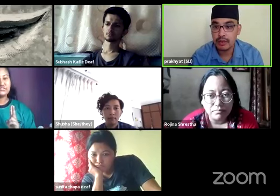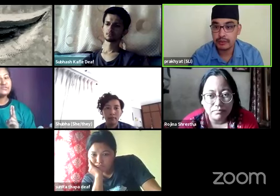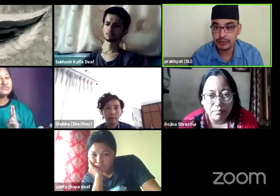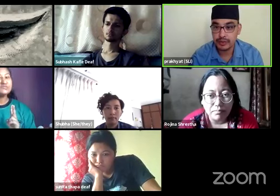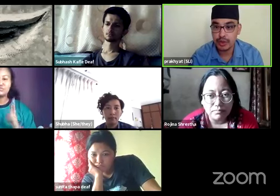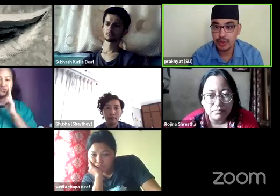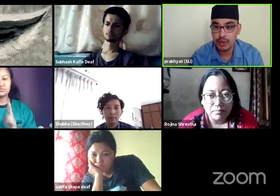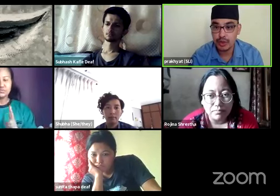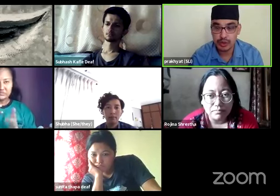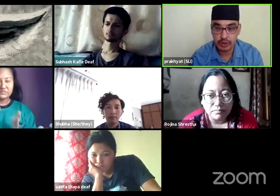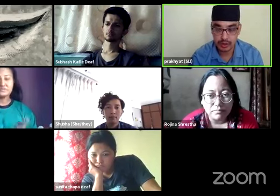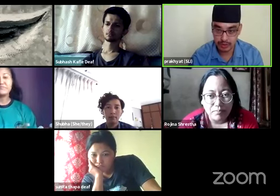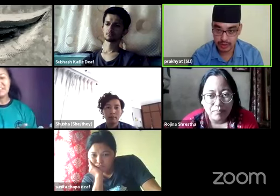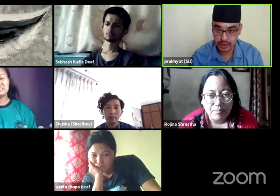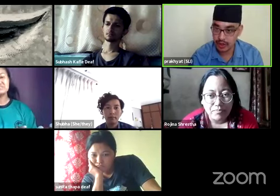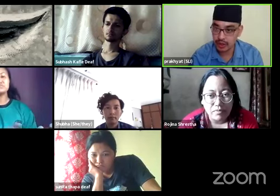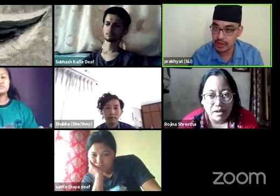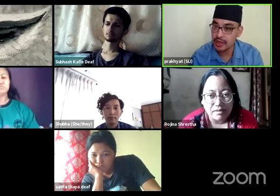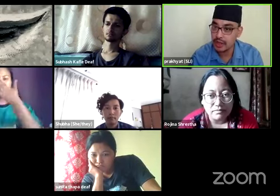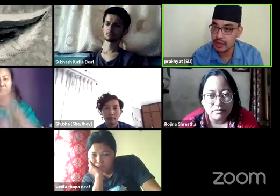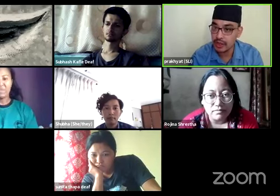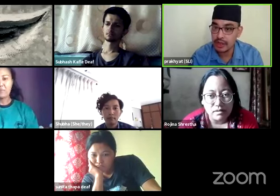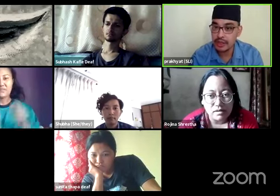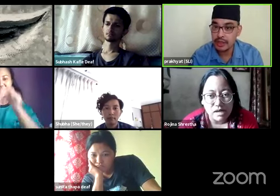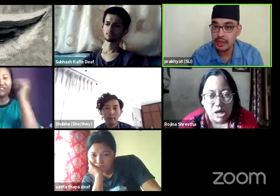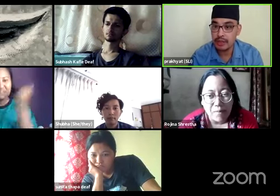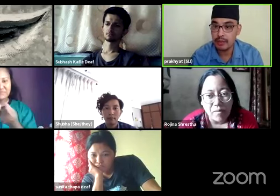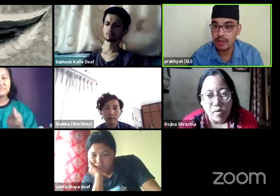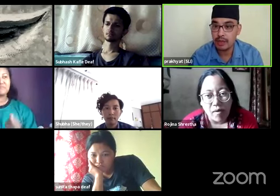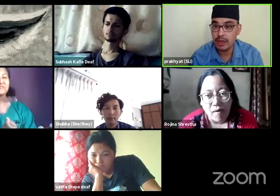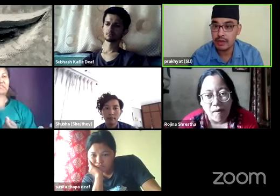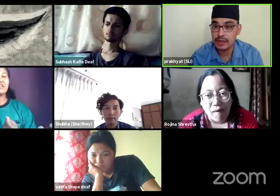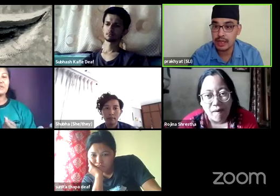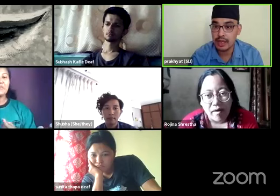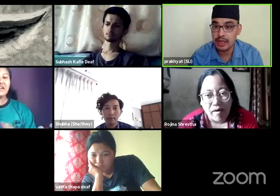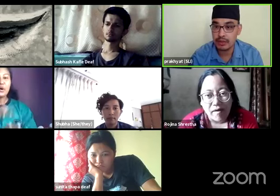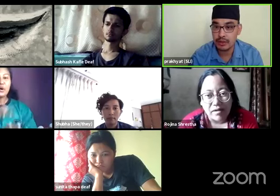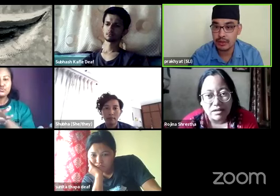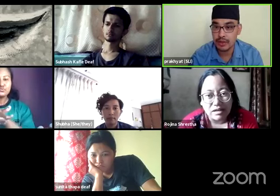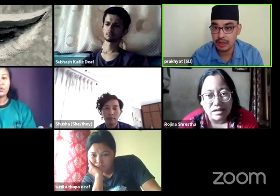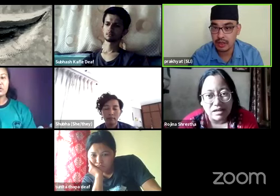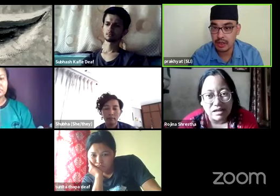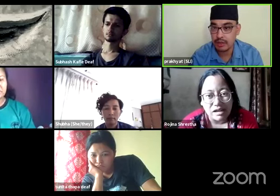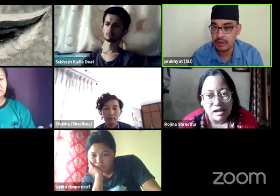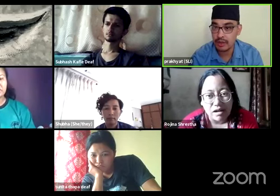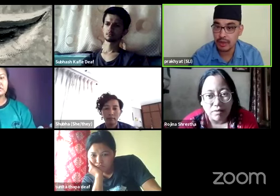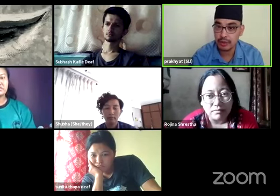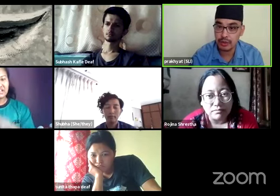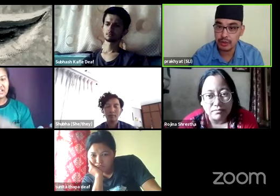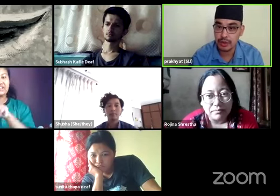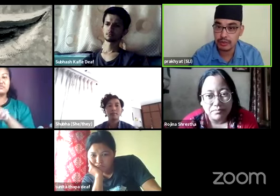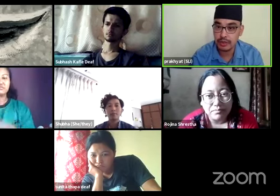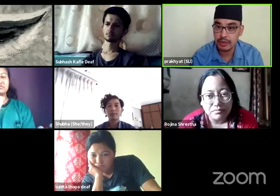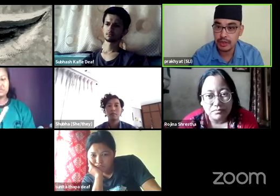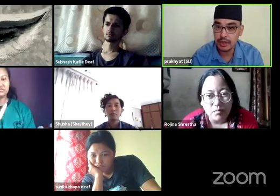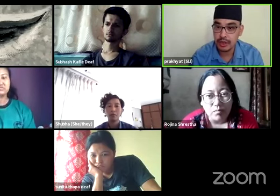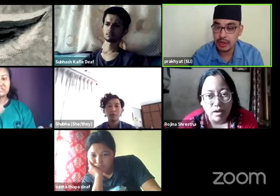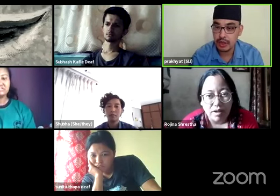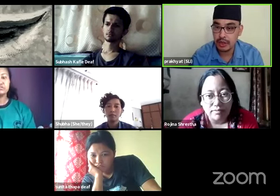तर अब त्यसो सोचेको जस्तो चाहिँ सजिलो चिज छैन, किनभने अपाङ्गताको अवस्था, उहाँको क्षेत्र, अपाङ्गताहरूको जुन